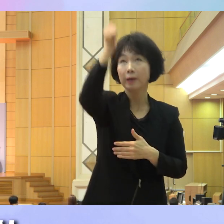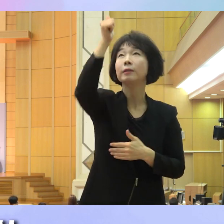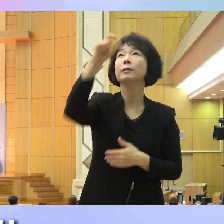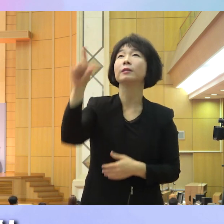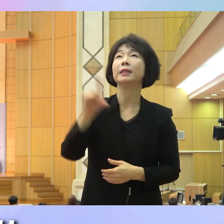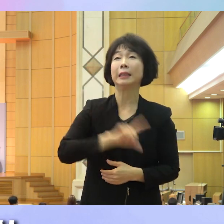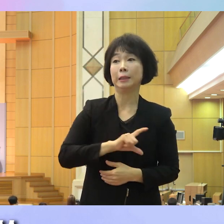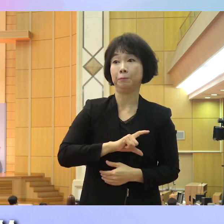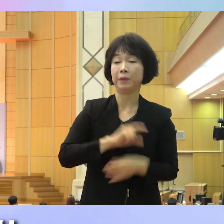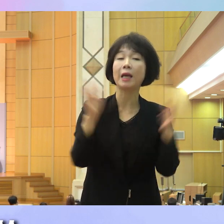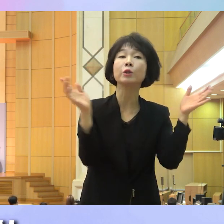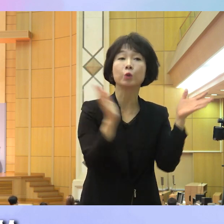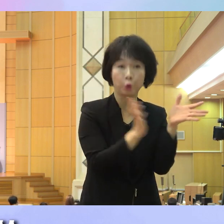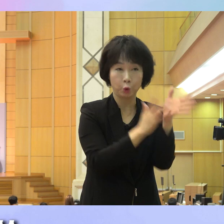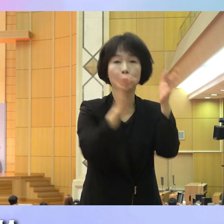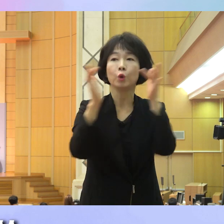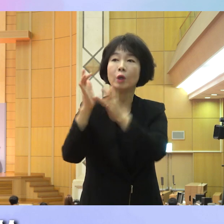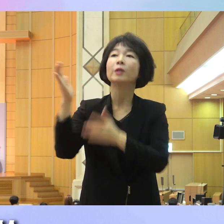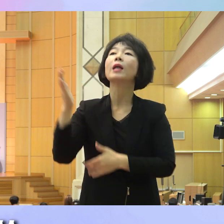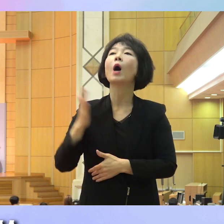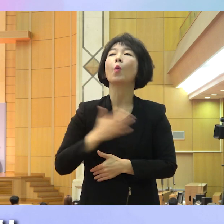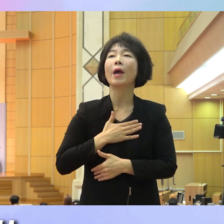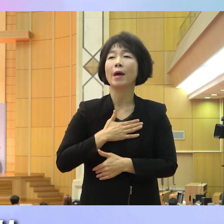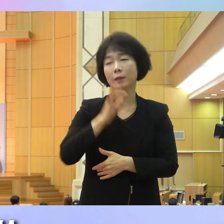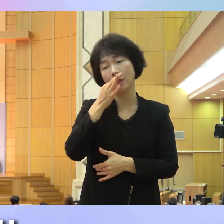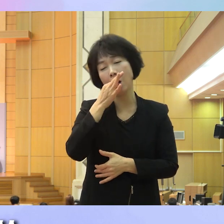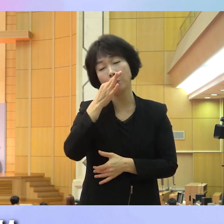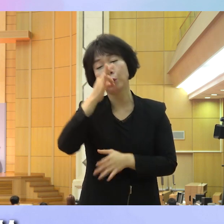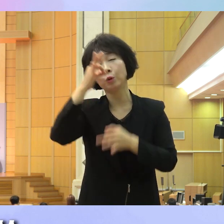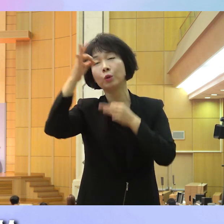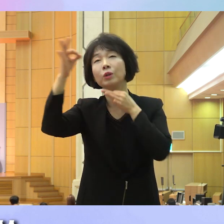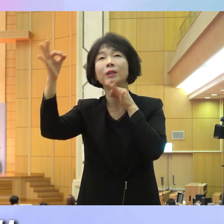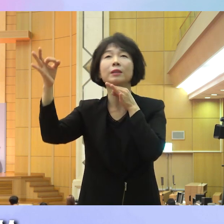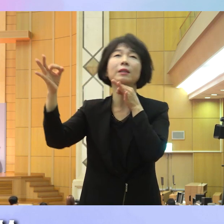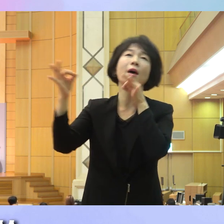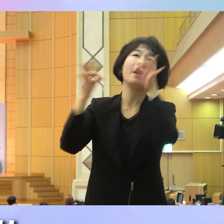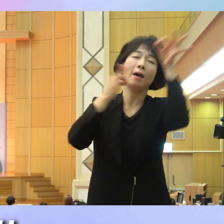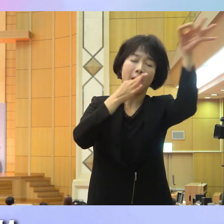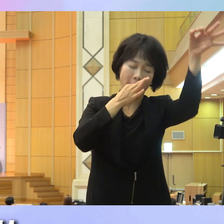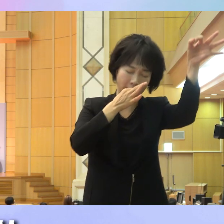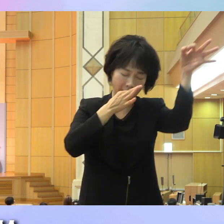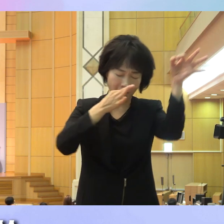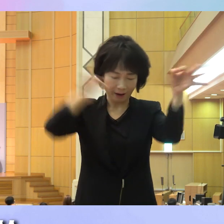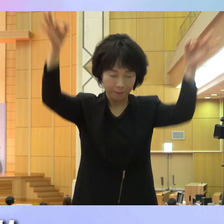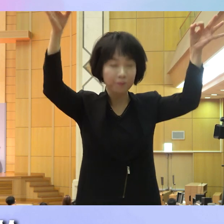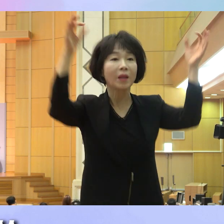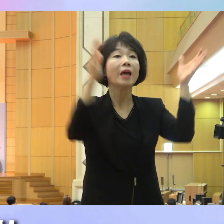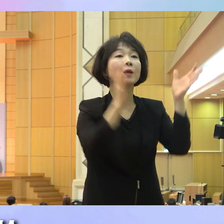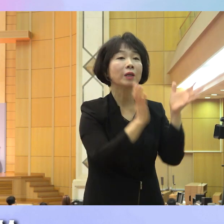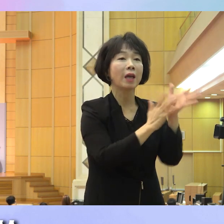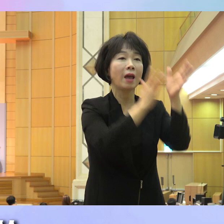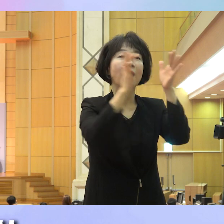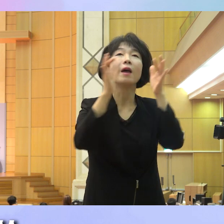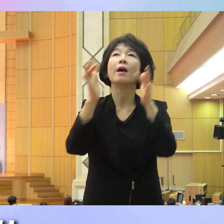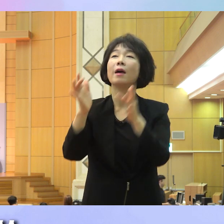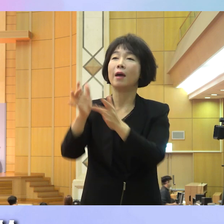그 이름 예수 나 외쳐 부르네